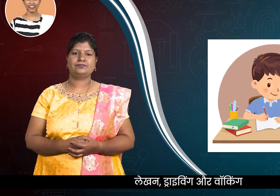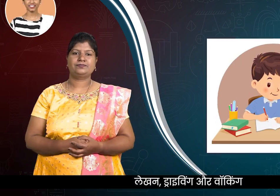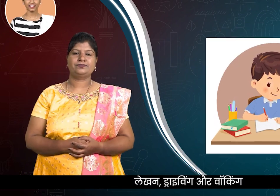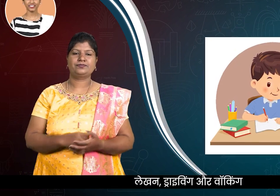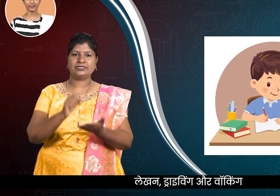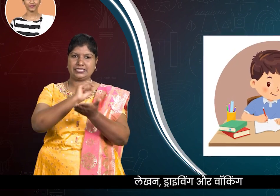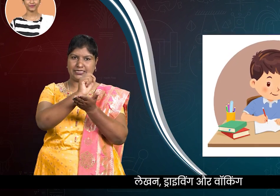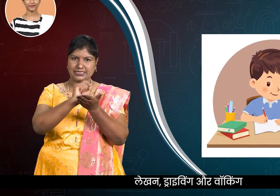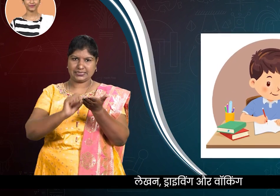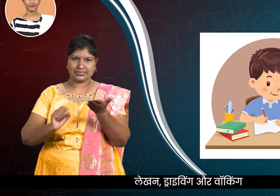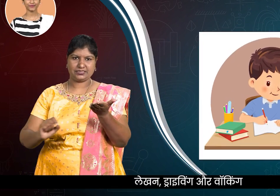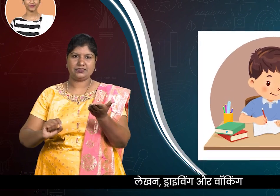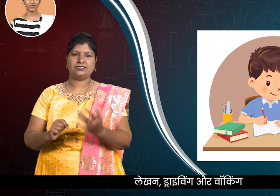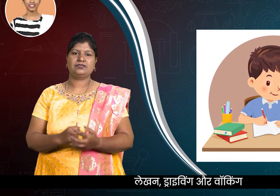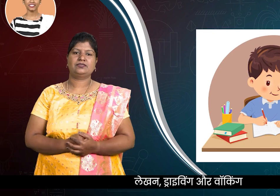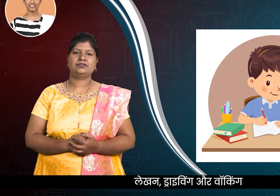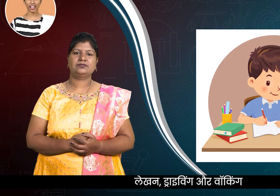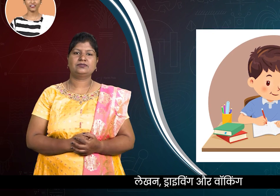लेखन,